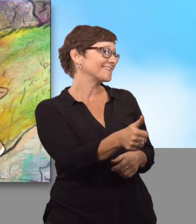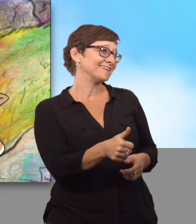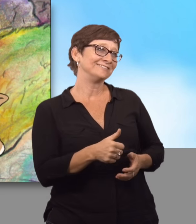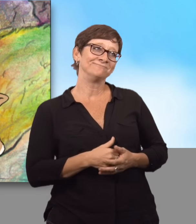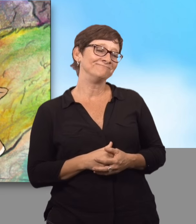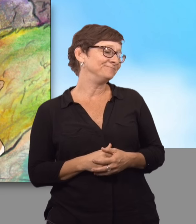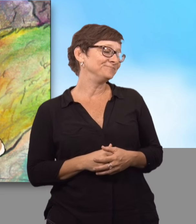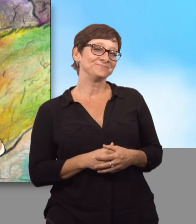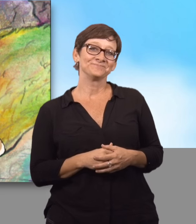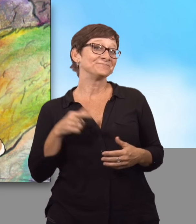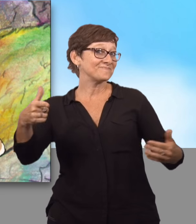lo aseguro.